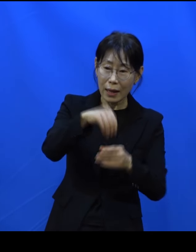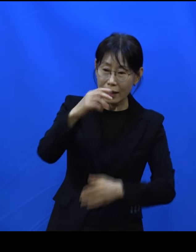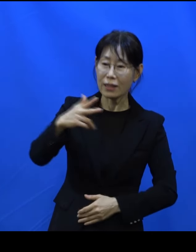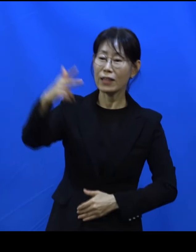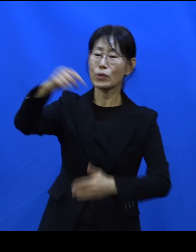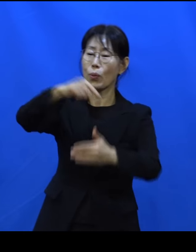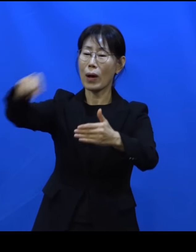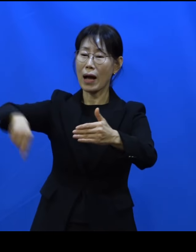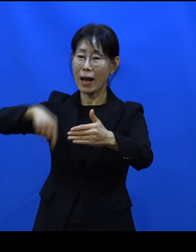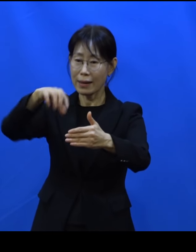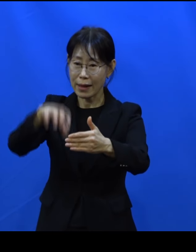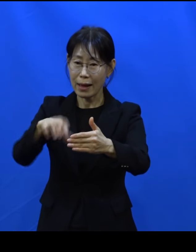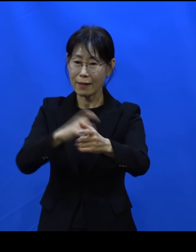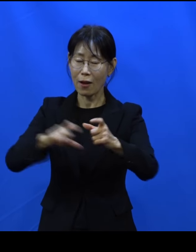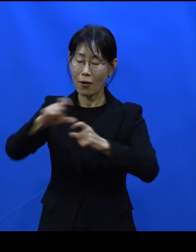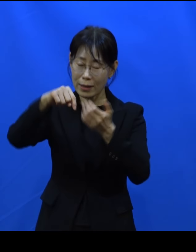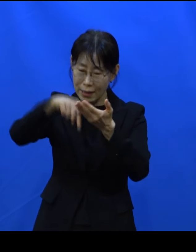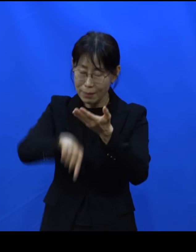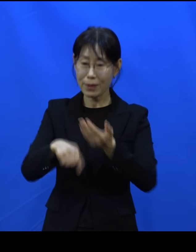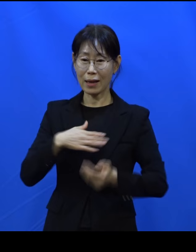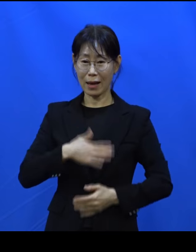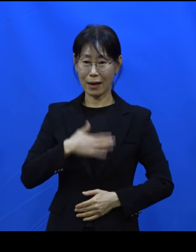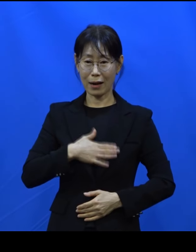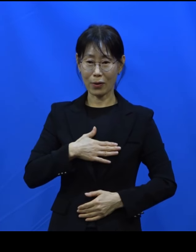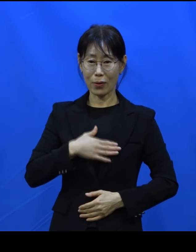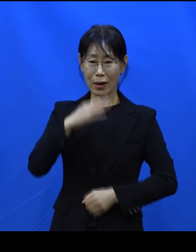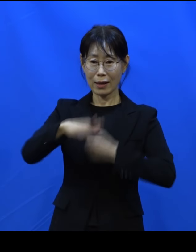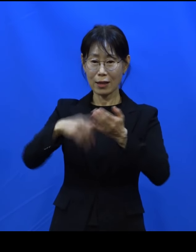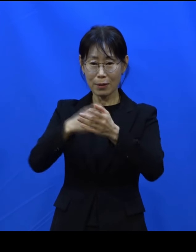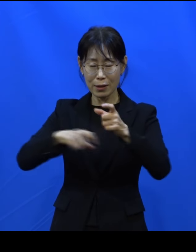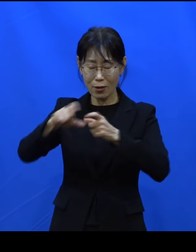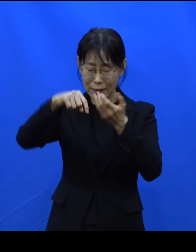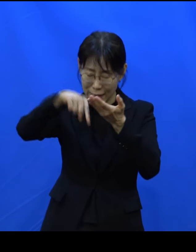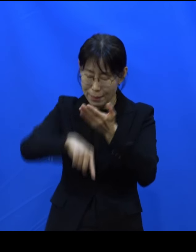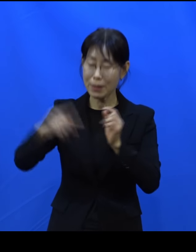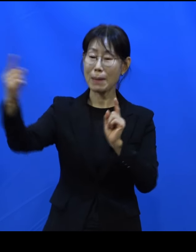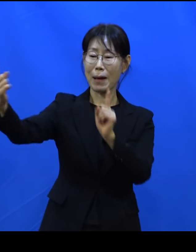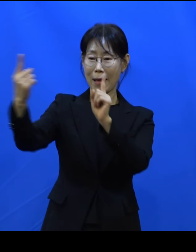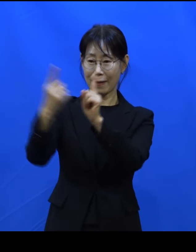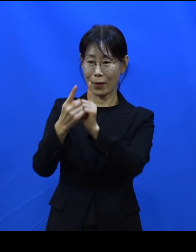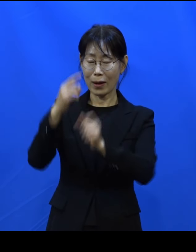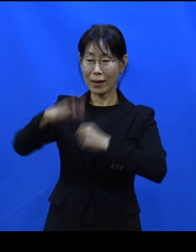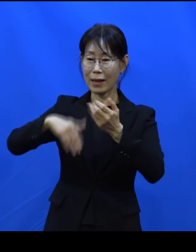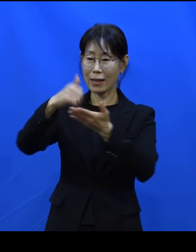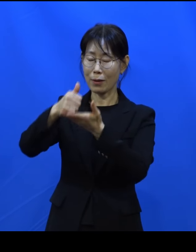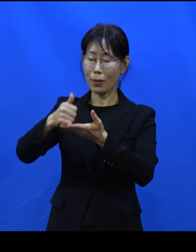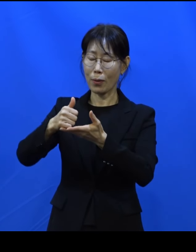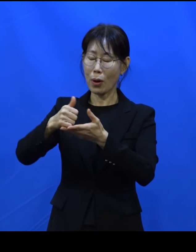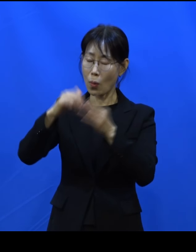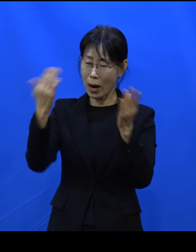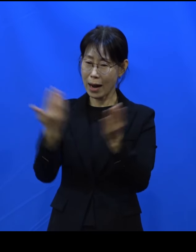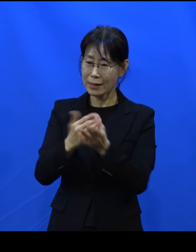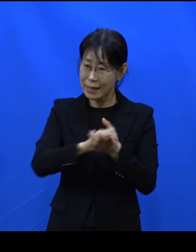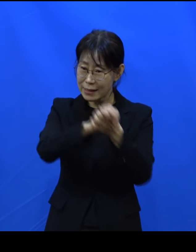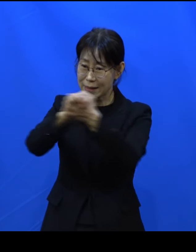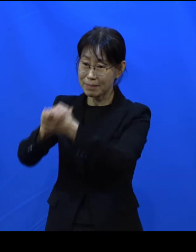그리스도를 더 깊이 알아가고 더 깊이 만나고 그분과 온전히 친밀해질